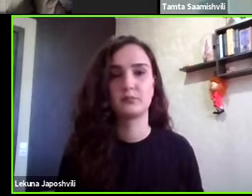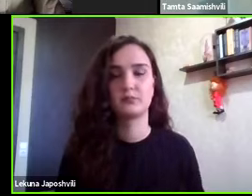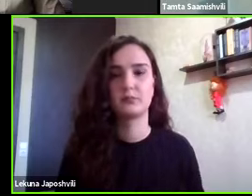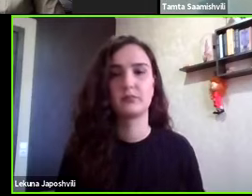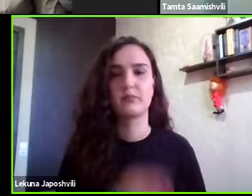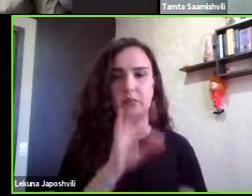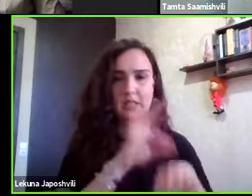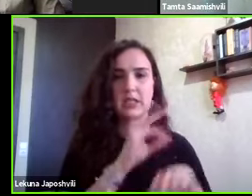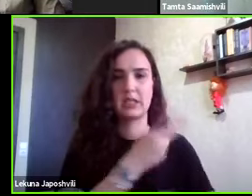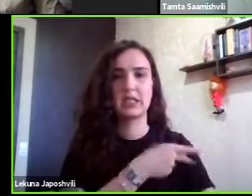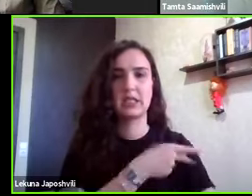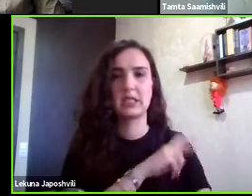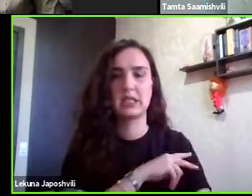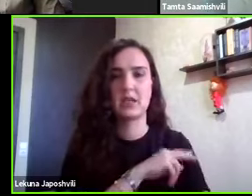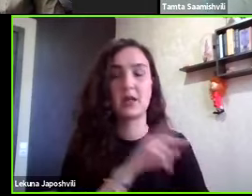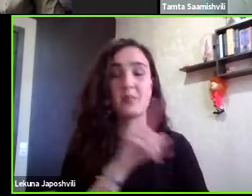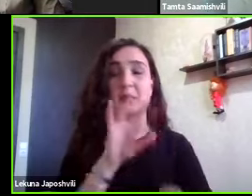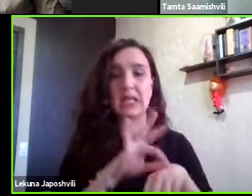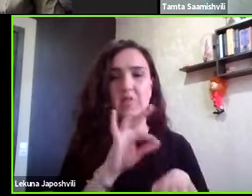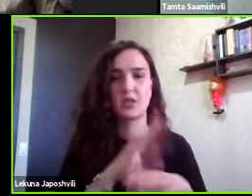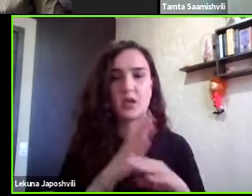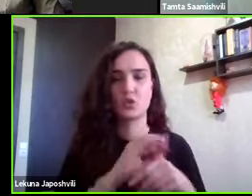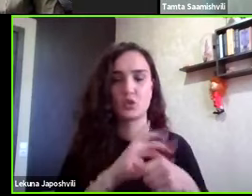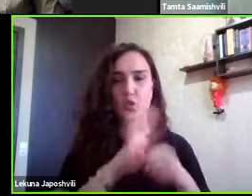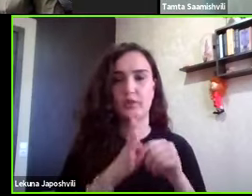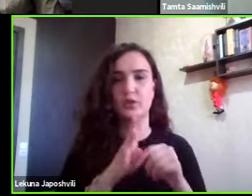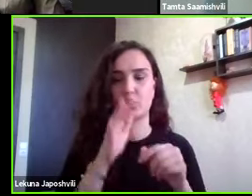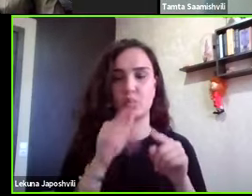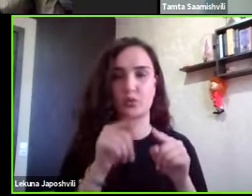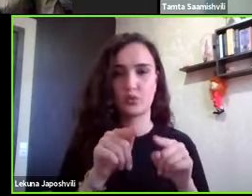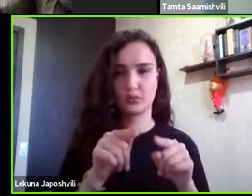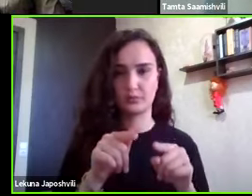კლინიკა გამოჩნდება ხოლმე კოვიდის შემთხვევაში, ხო?